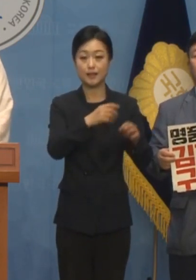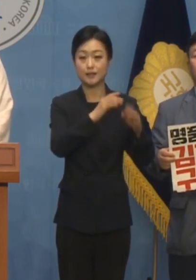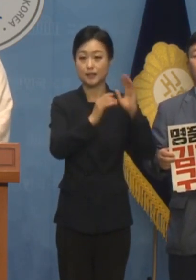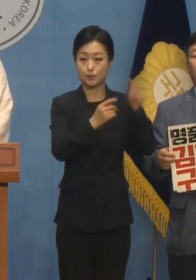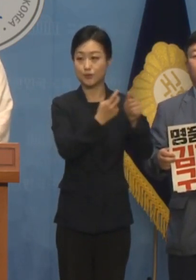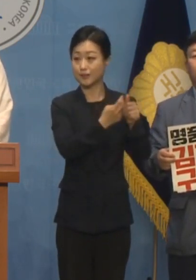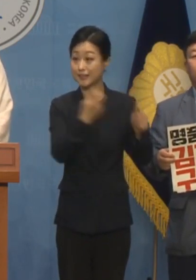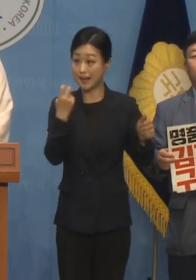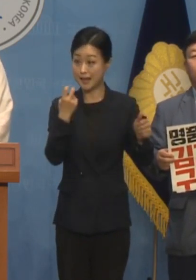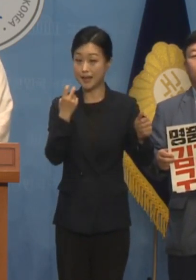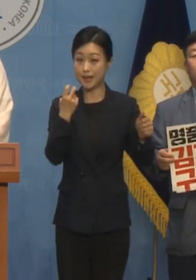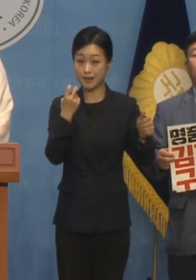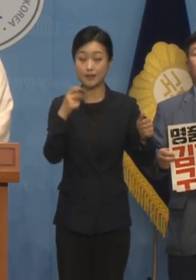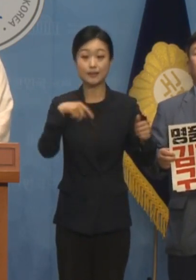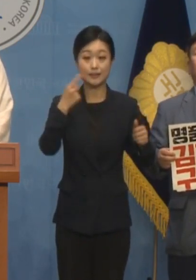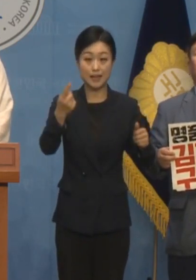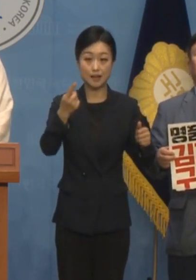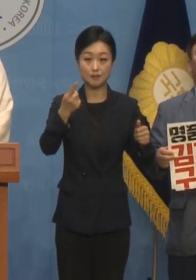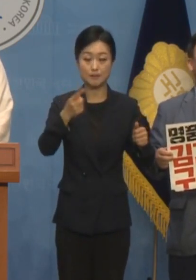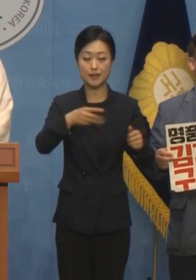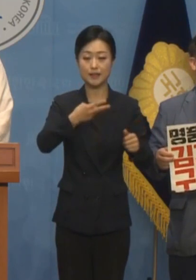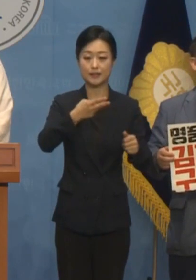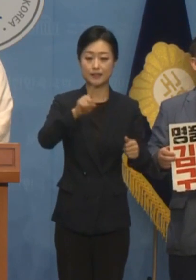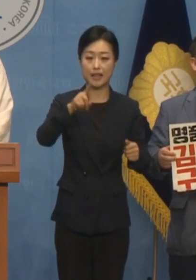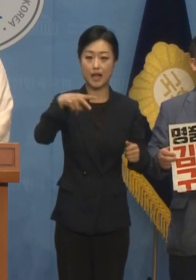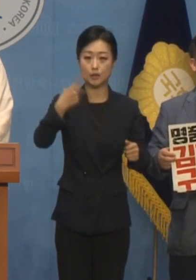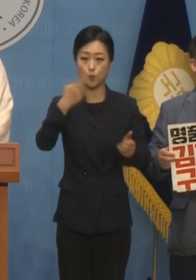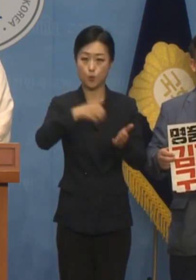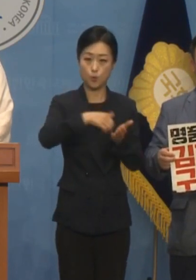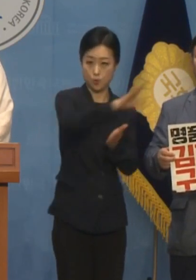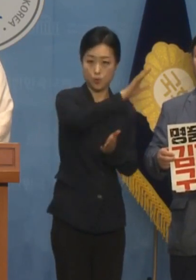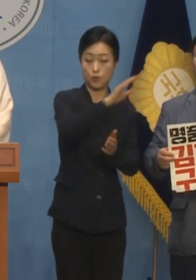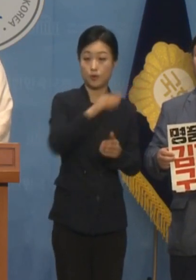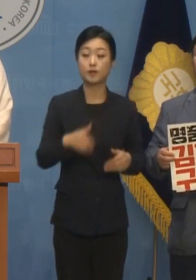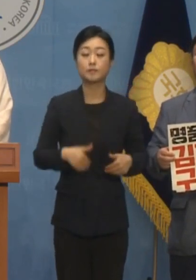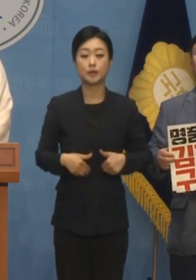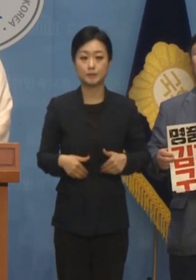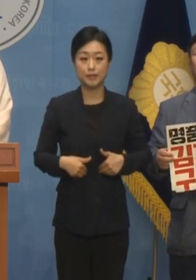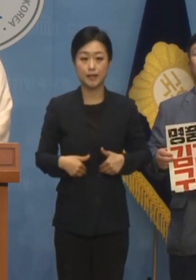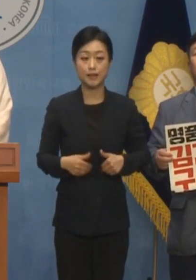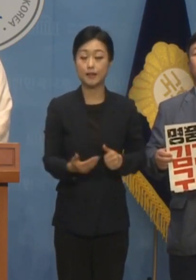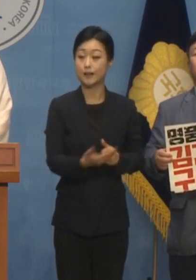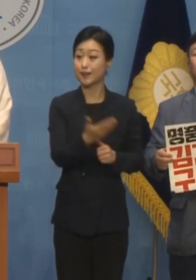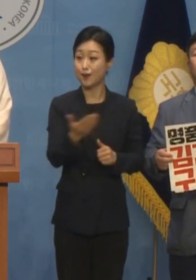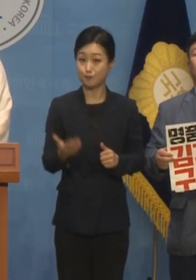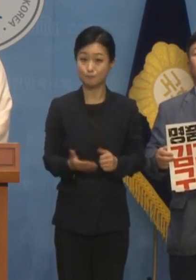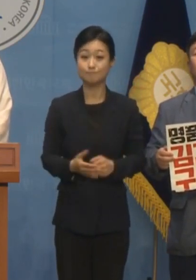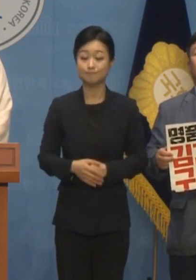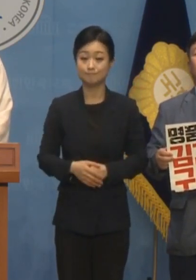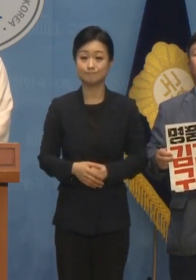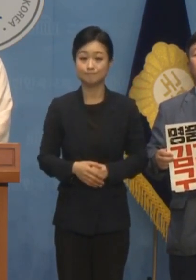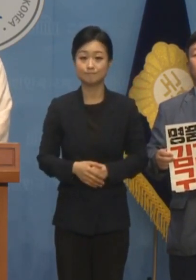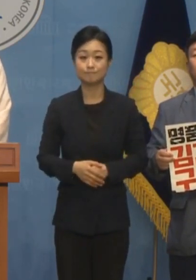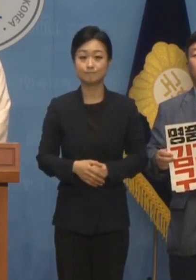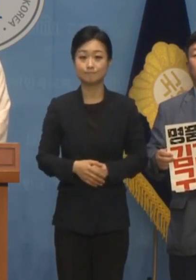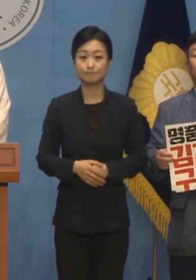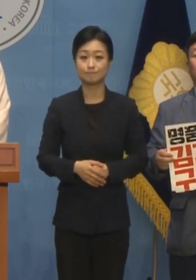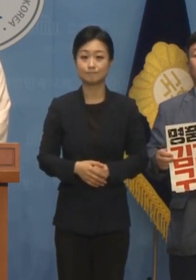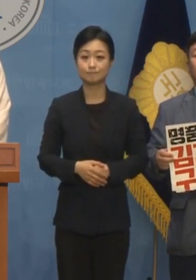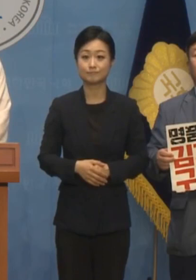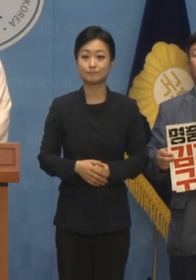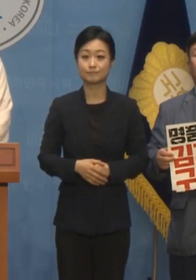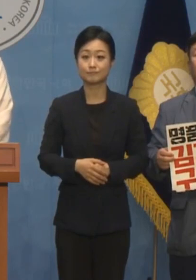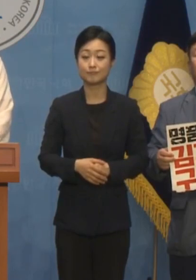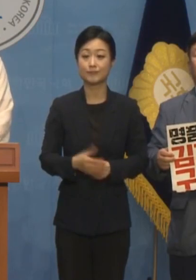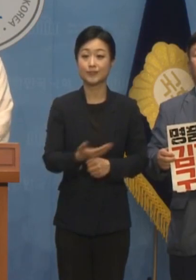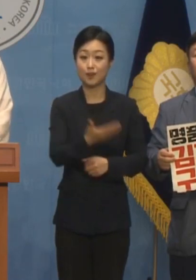탄핵에서 이제 타도로 가야 되는 그 시점에 와 있습니다. 이제 사랑하고 존경하는 애국민주 시민 여러분, 카메라 뒤에 계시지